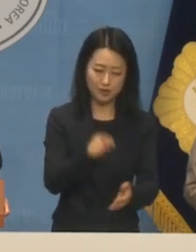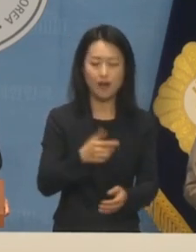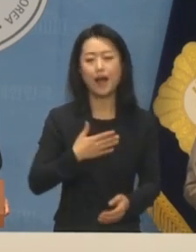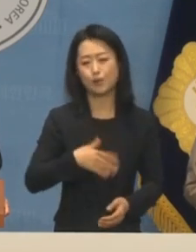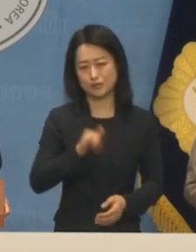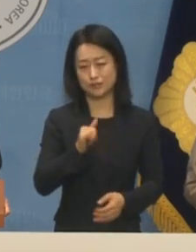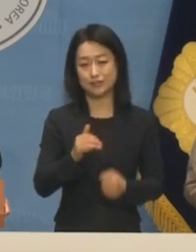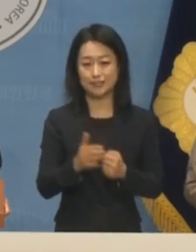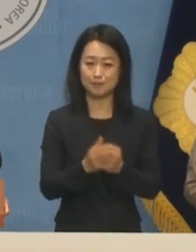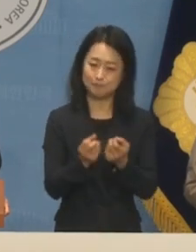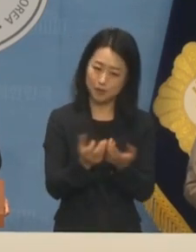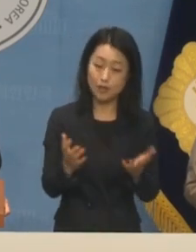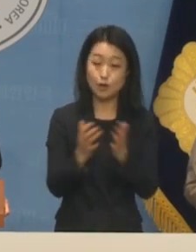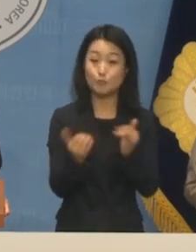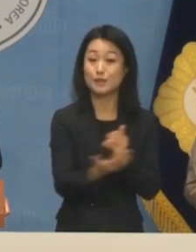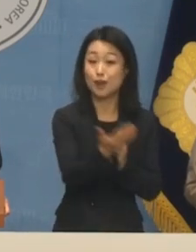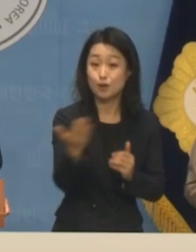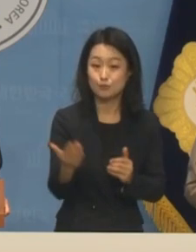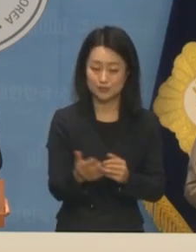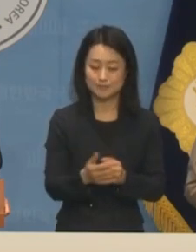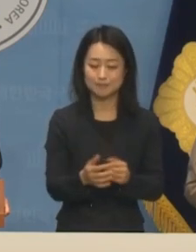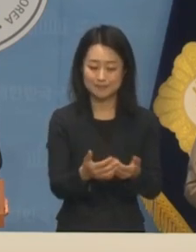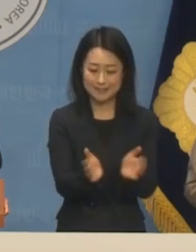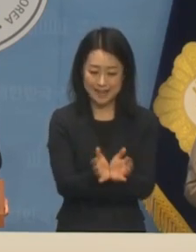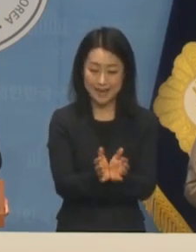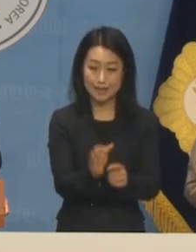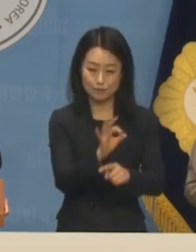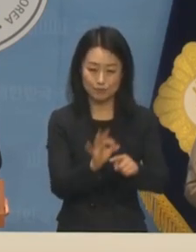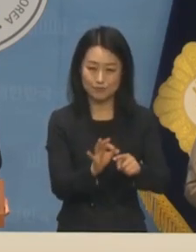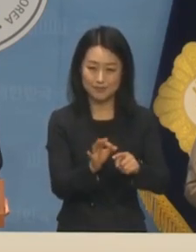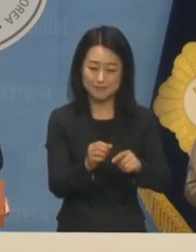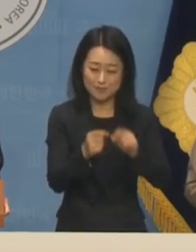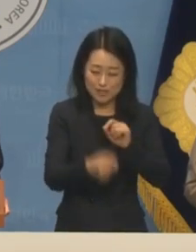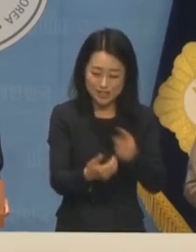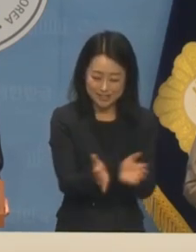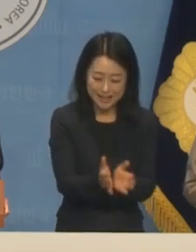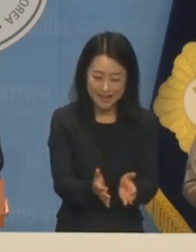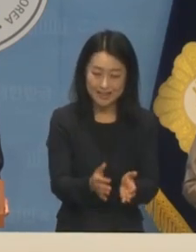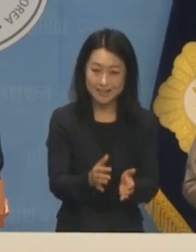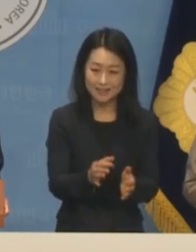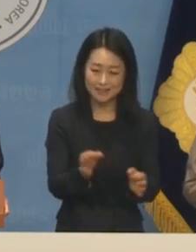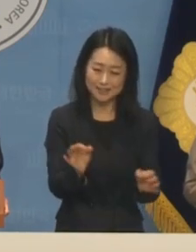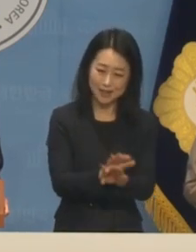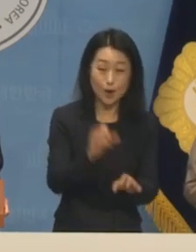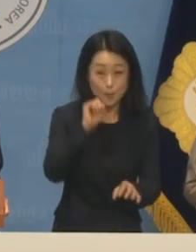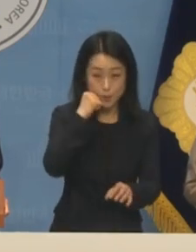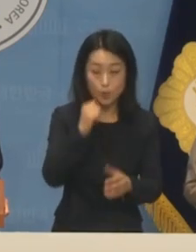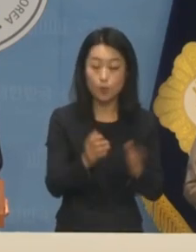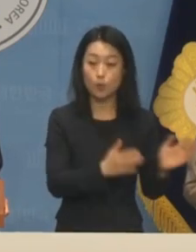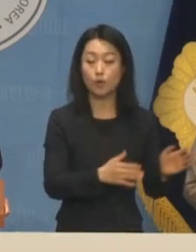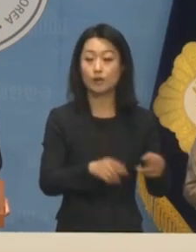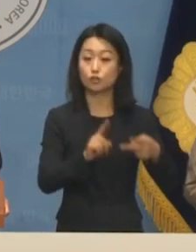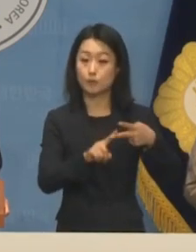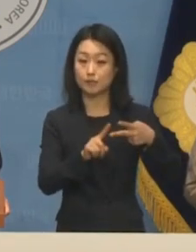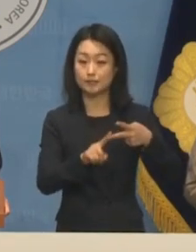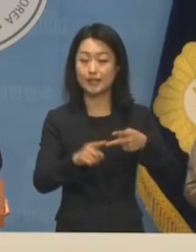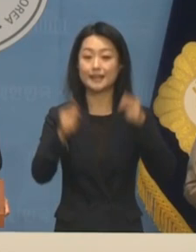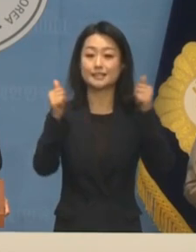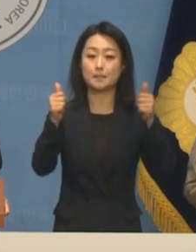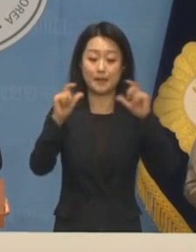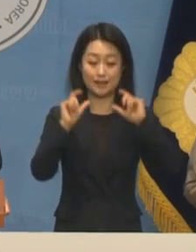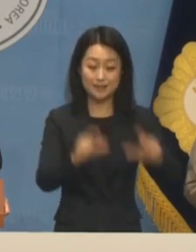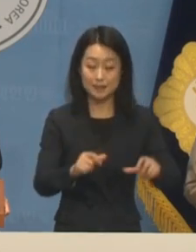유권자들의 선택에 의거해서 위성정당을 퇴출하는 것은 불가능한 것 같고, 두 번째 방법은 사법부의 판단에 의존하는